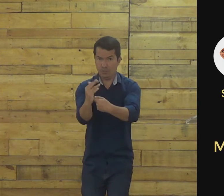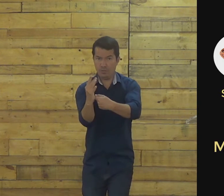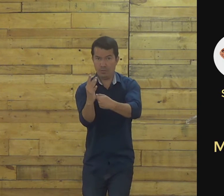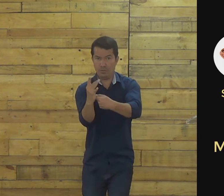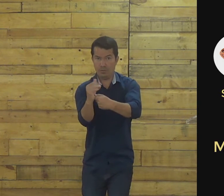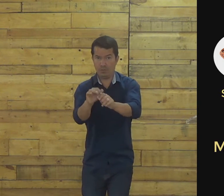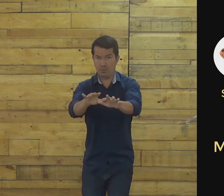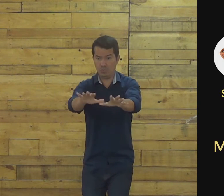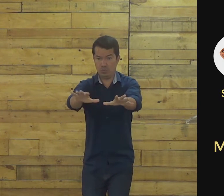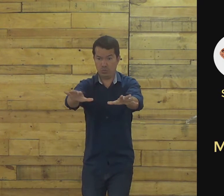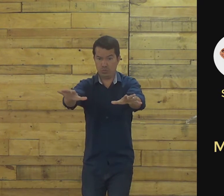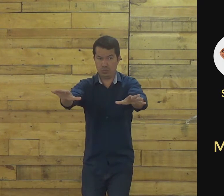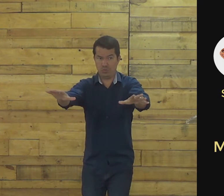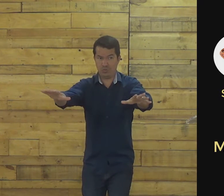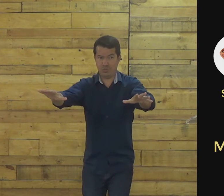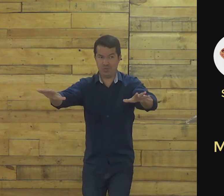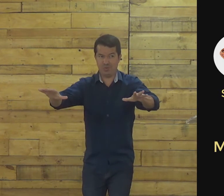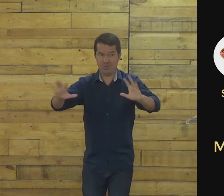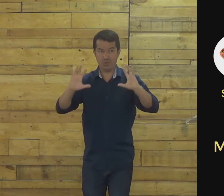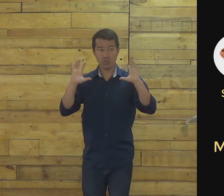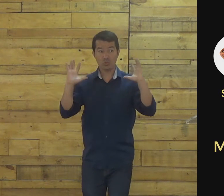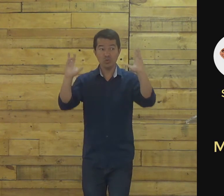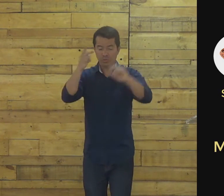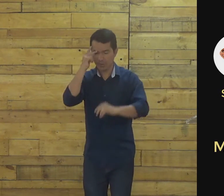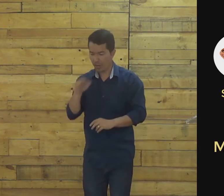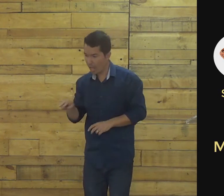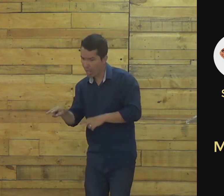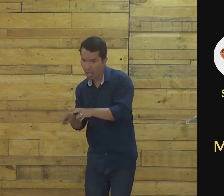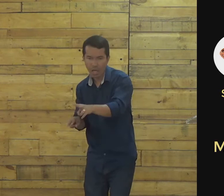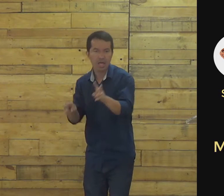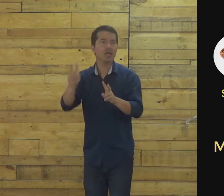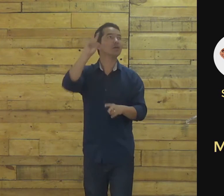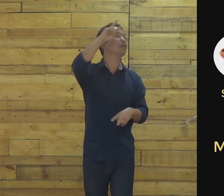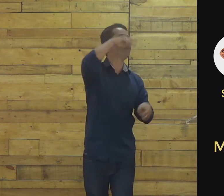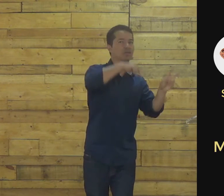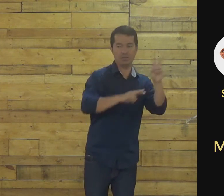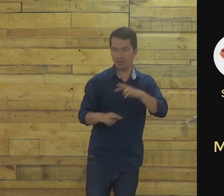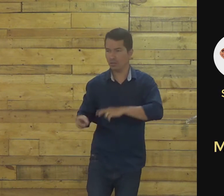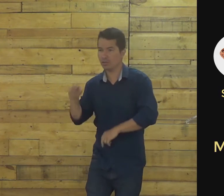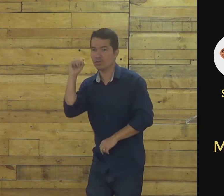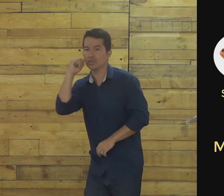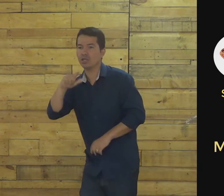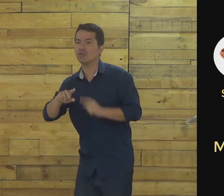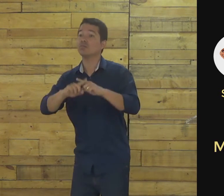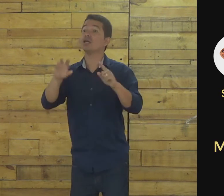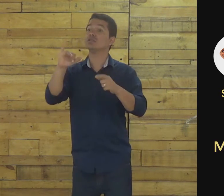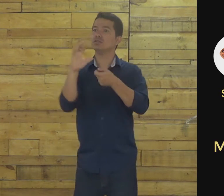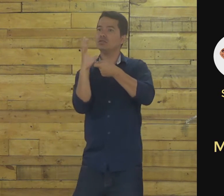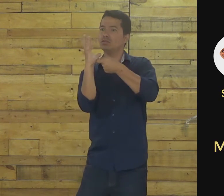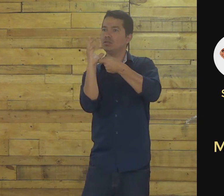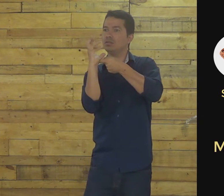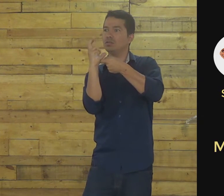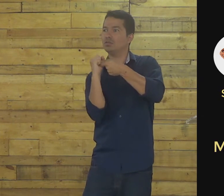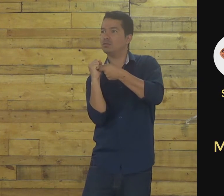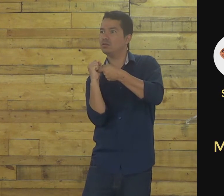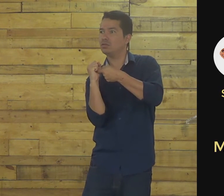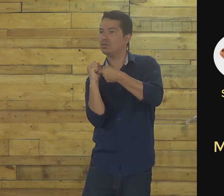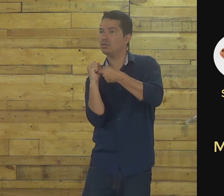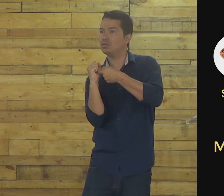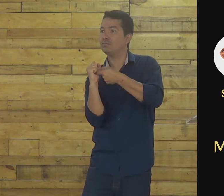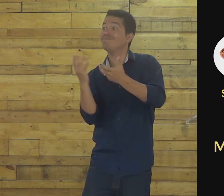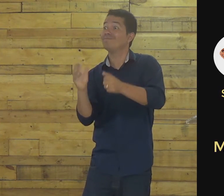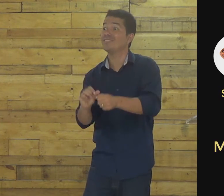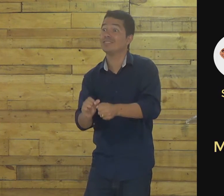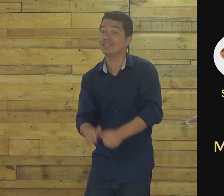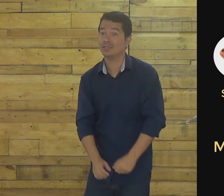ali no centro de alguma coisa para que a candeia possa iluminar todo o lugar. E que eles possam achar as coisas, conseguirem fazer